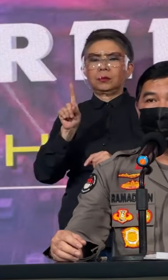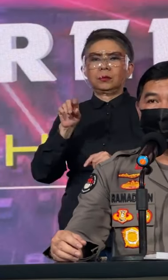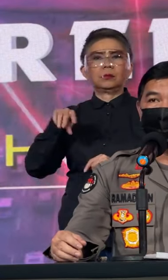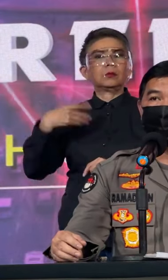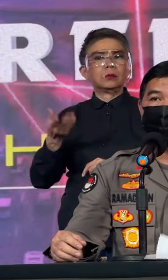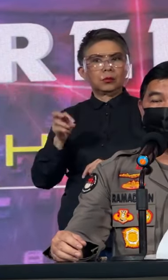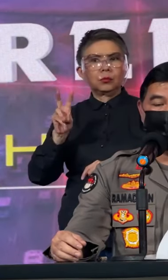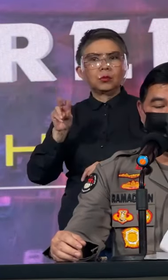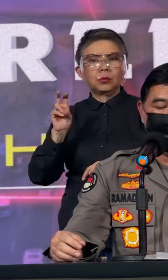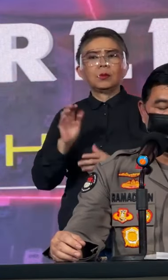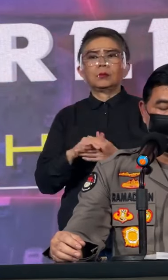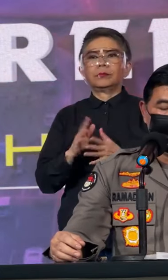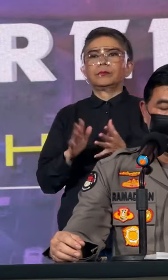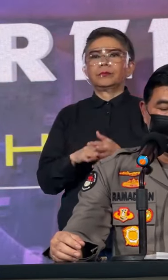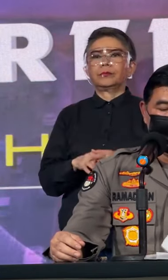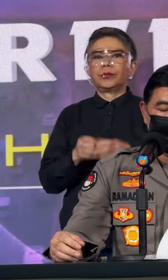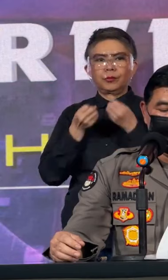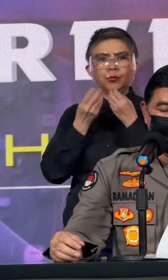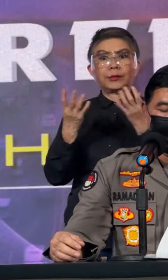2022. Ya biar jelas.